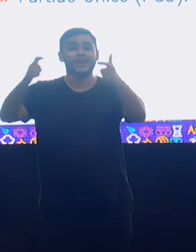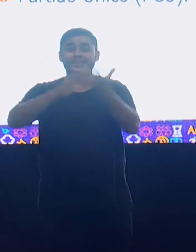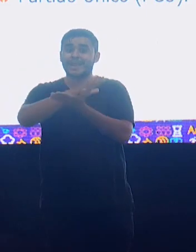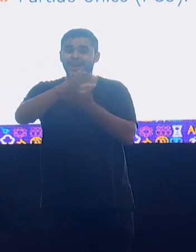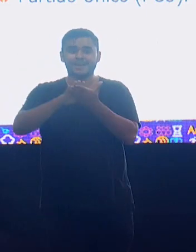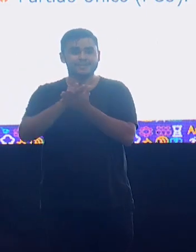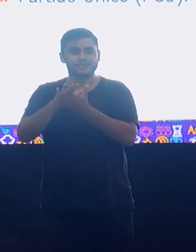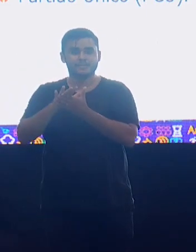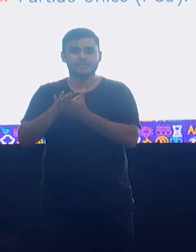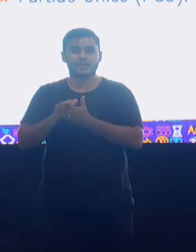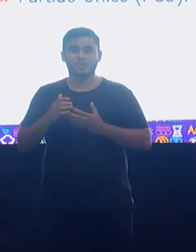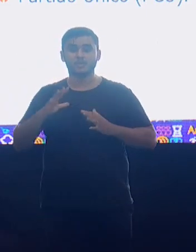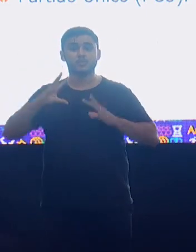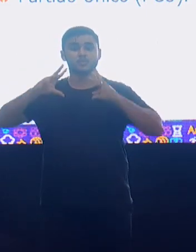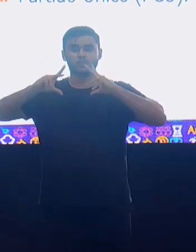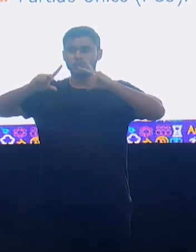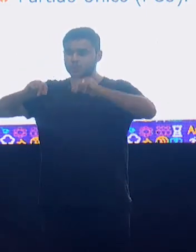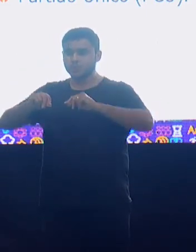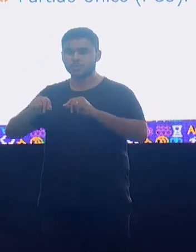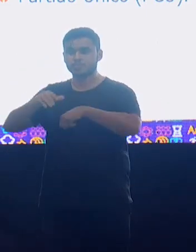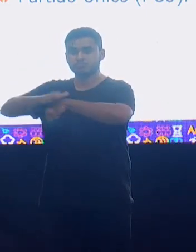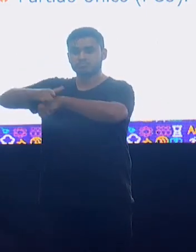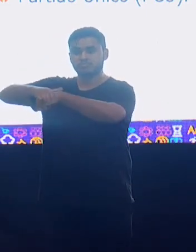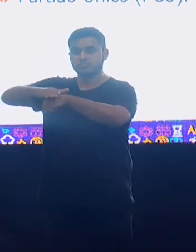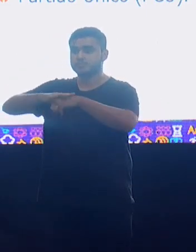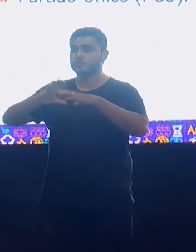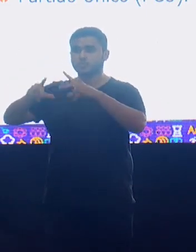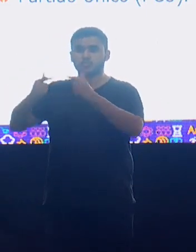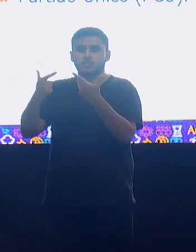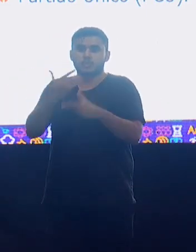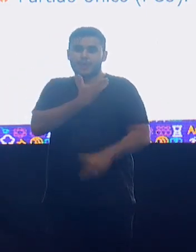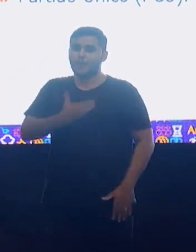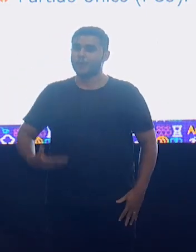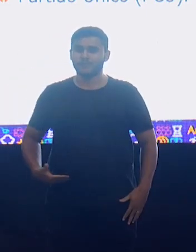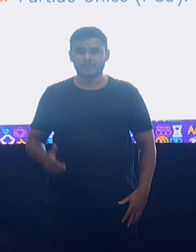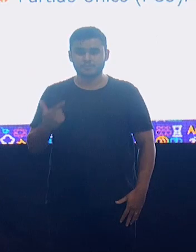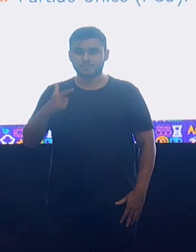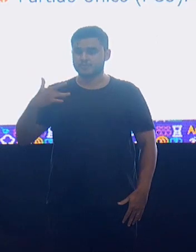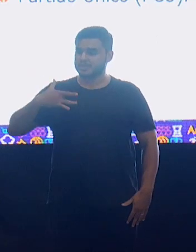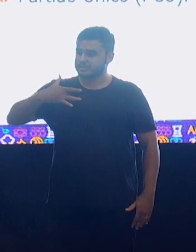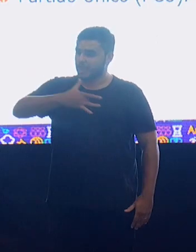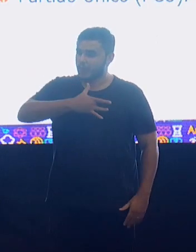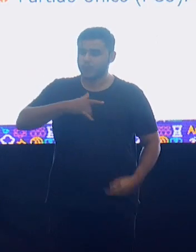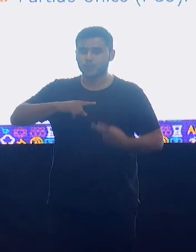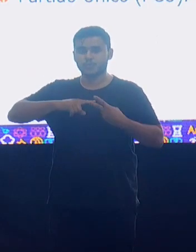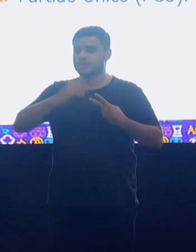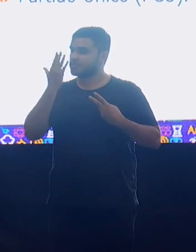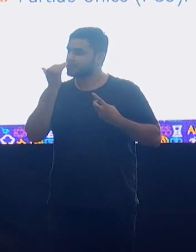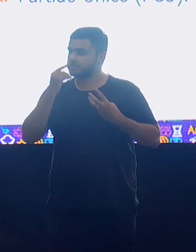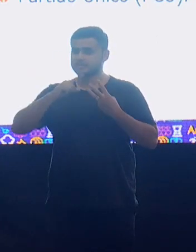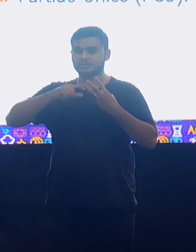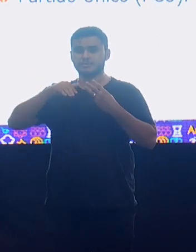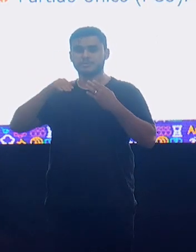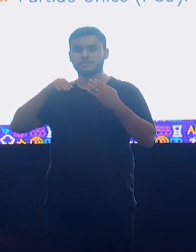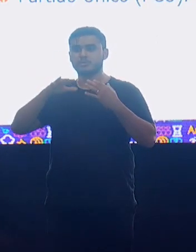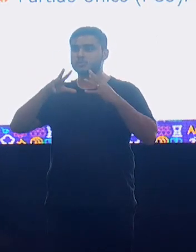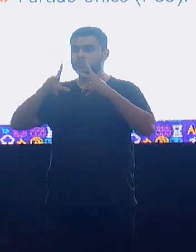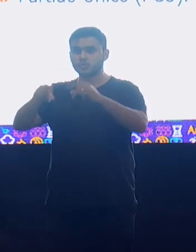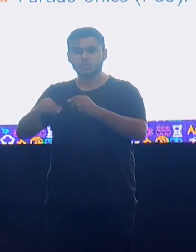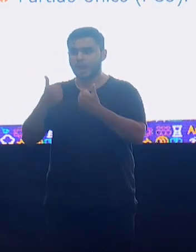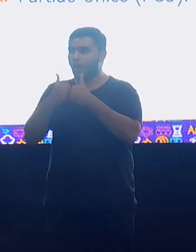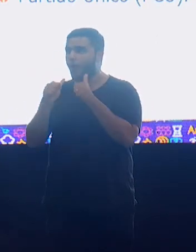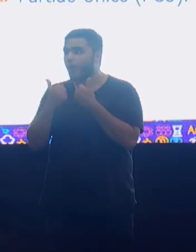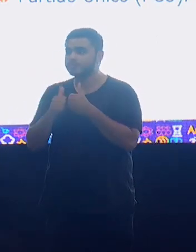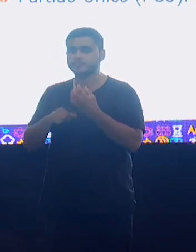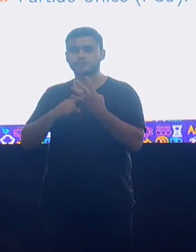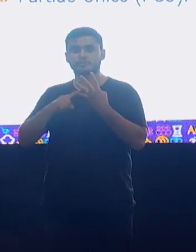Então, por conta disso, na teoria, em tese, o Estado fornece tudo. O Estado fornece saúde, educação, alimentação, transporte, qualidade de vida. Se